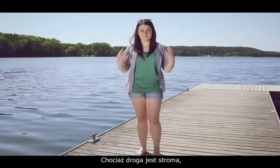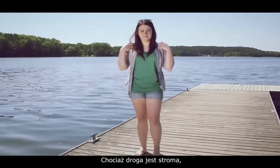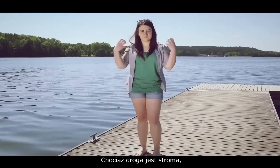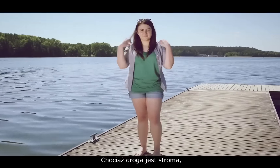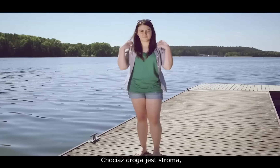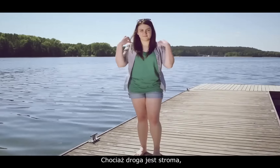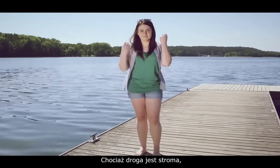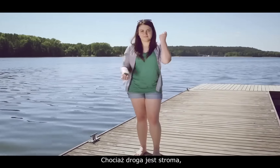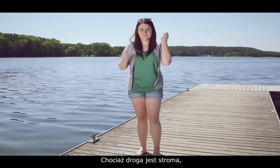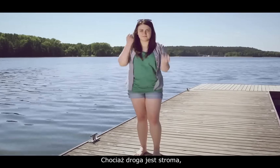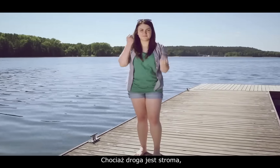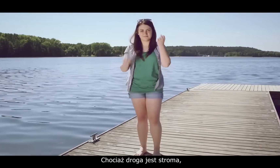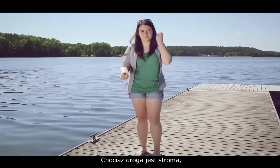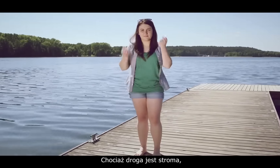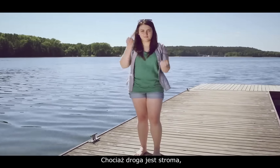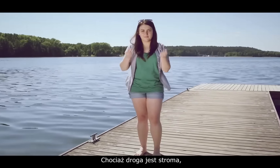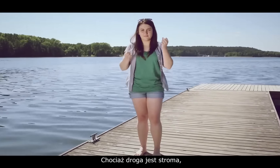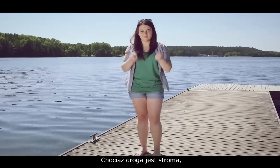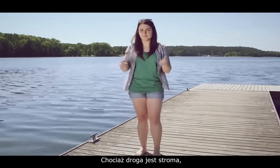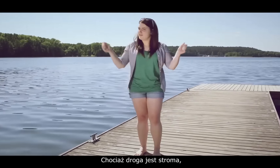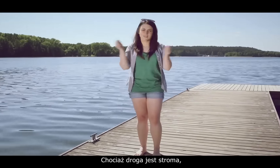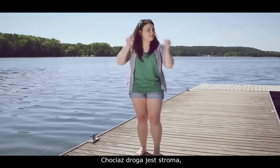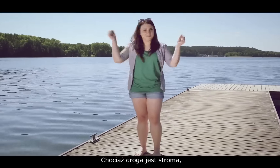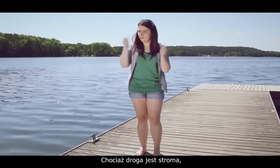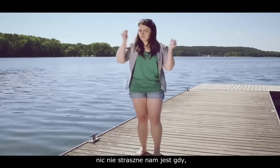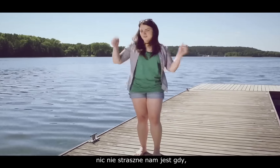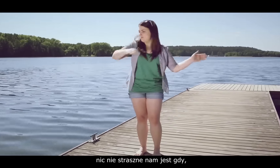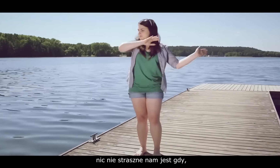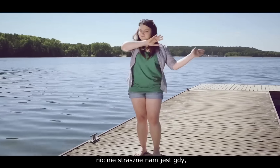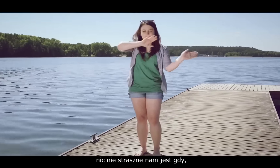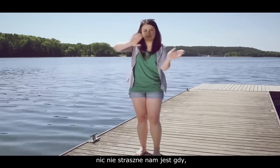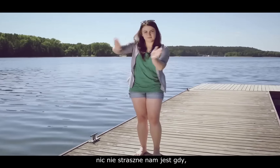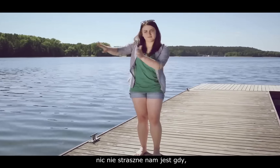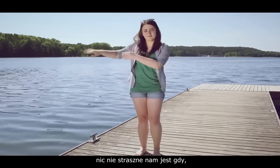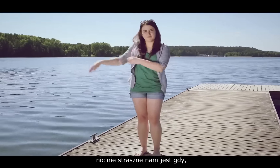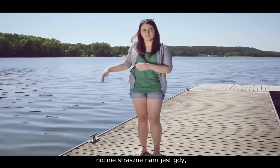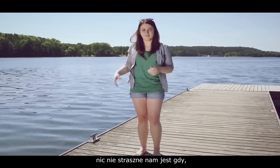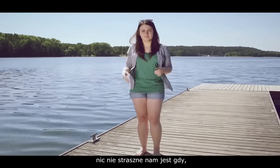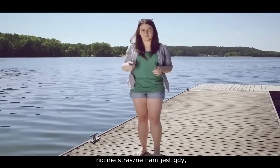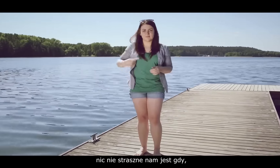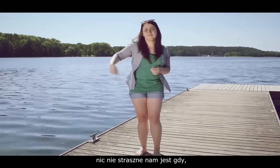Chociaż droga jest stroma, nic nie zdrażne nam jest wy